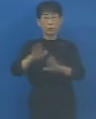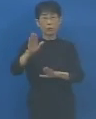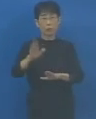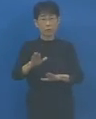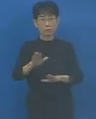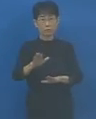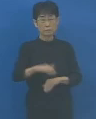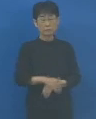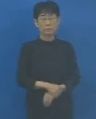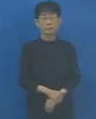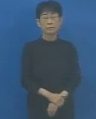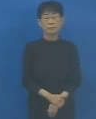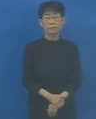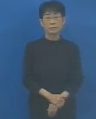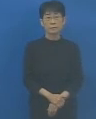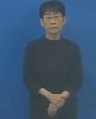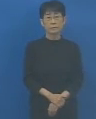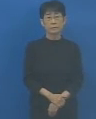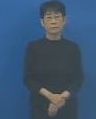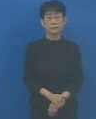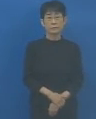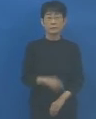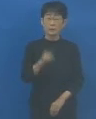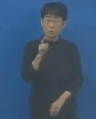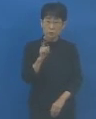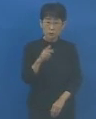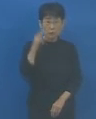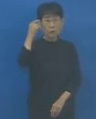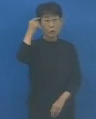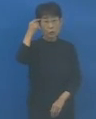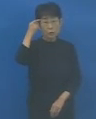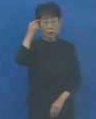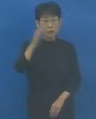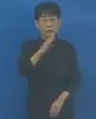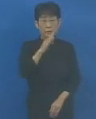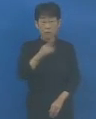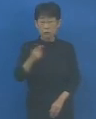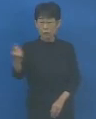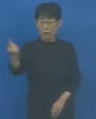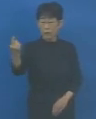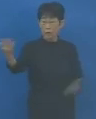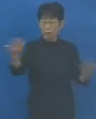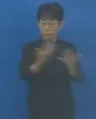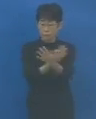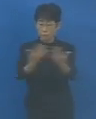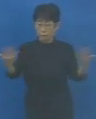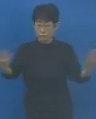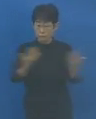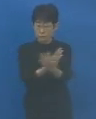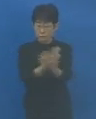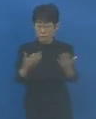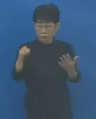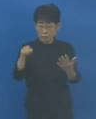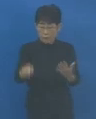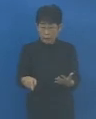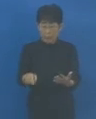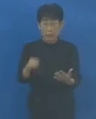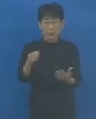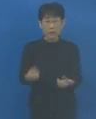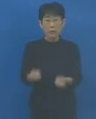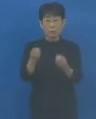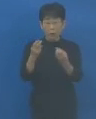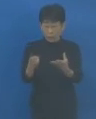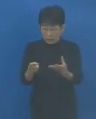生まれているのではないだろうか。まあ、実際往来に伴う、新規の感染ルートとおぼしきもの